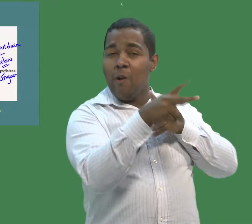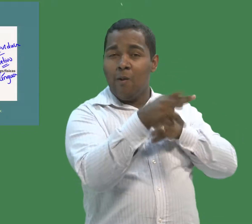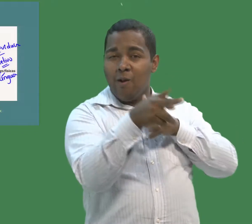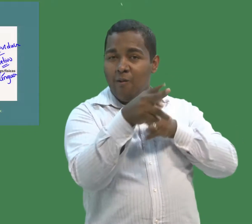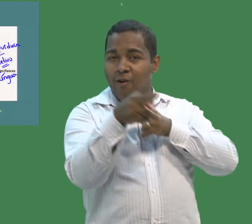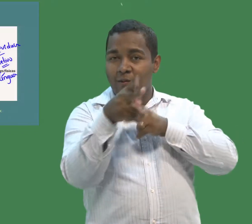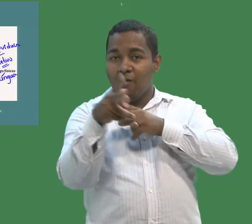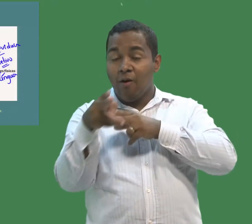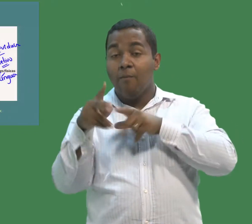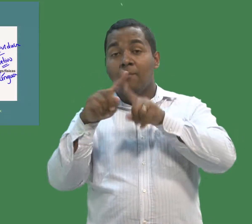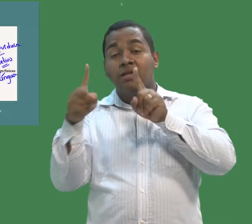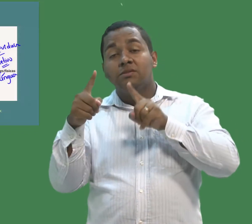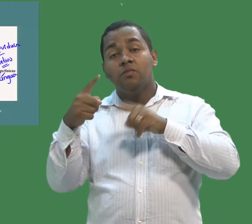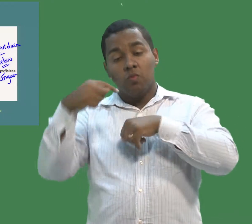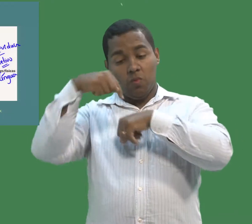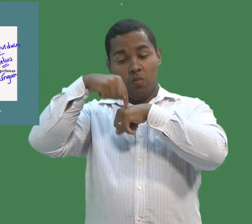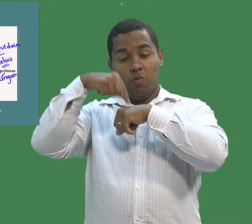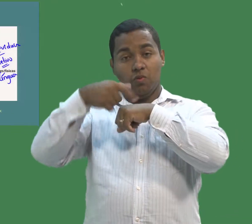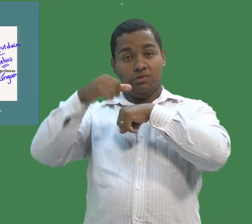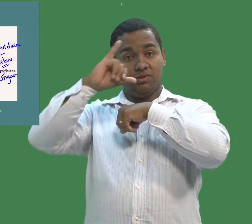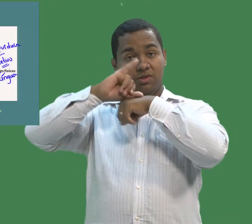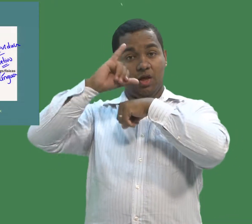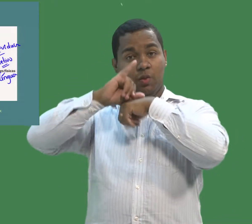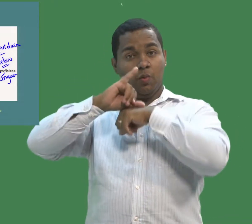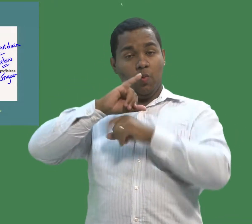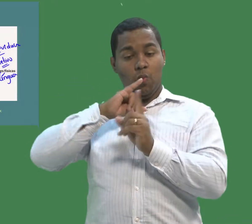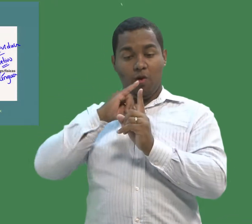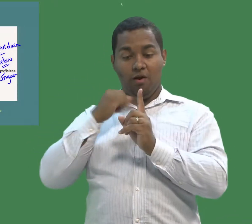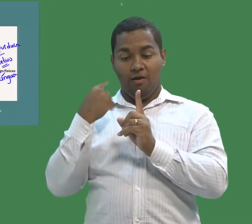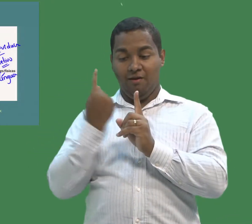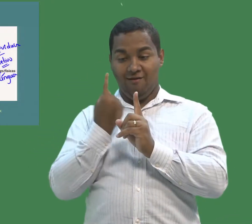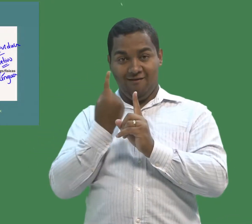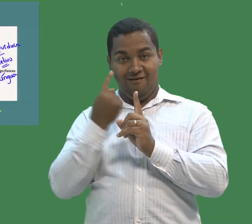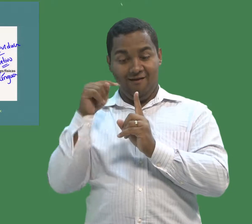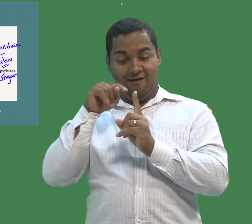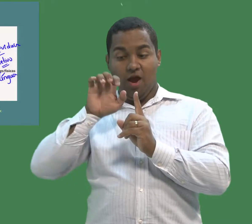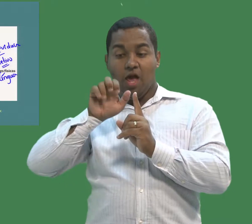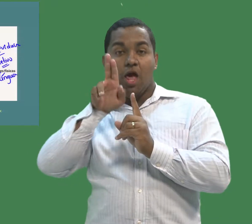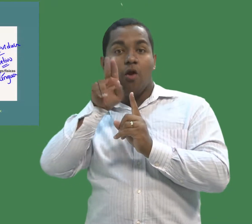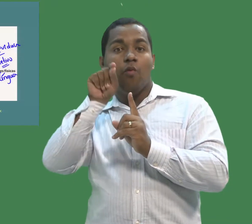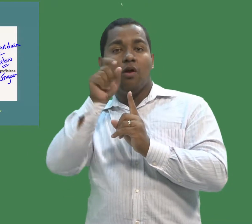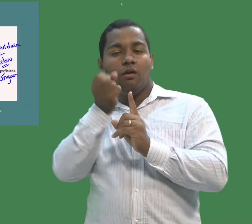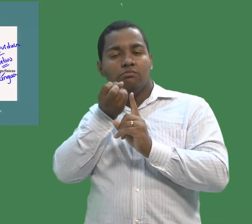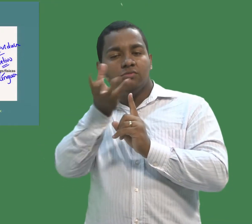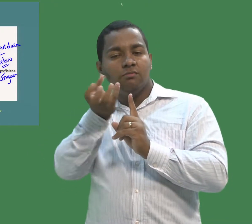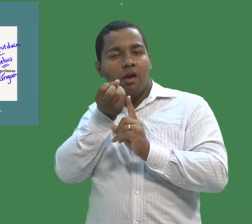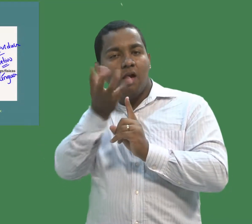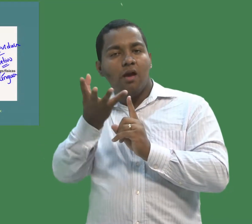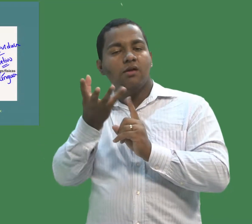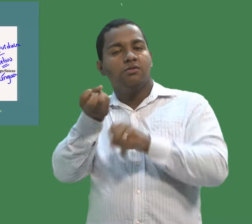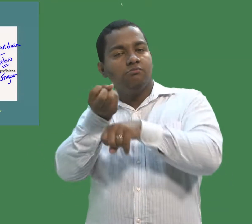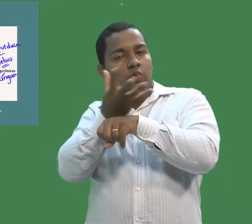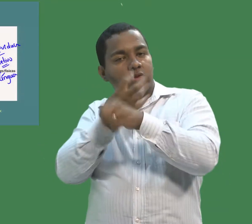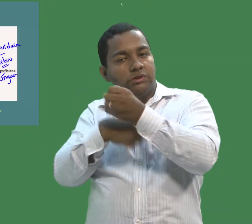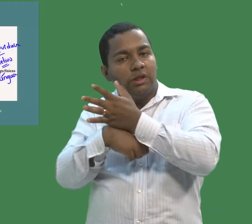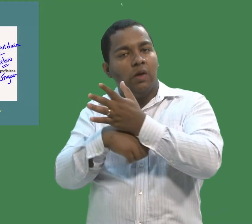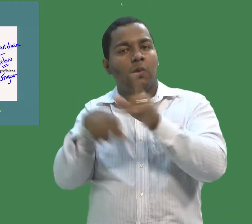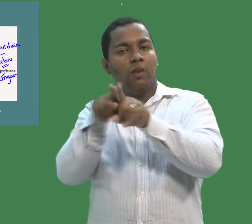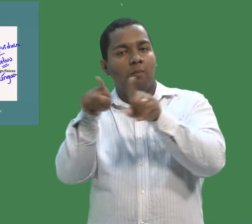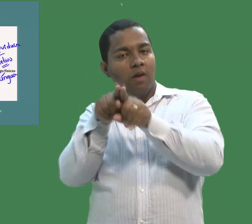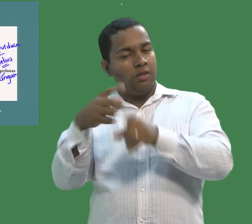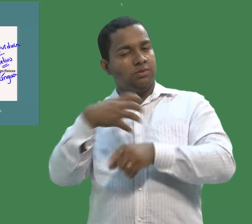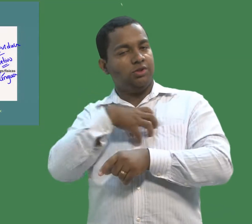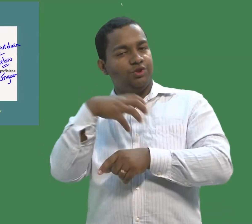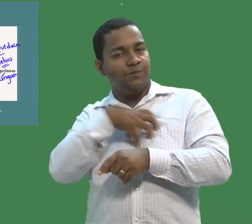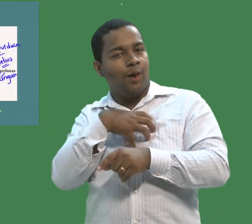modelo cognitivo, temos várias divisões ligadas a esse eu, onde ele vai expressar as emoções, os sentimentos, bem